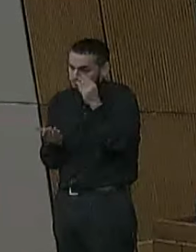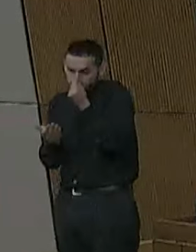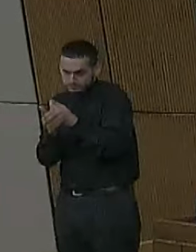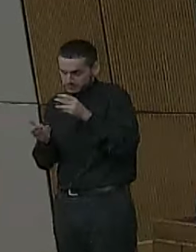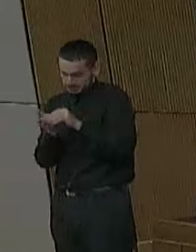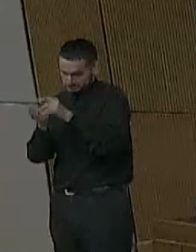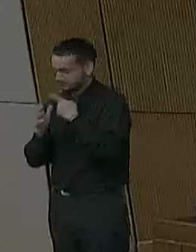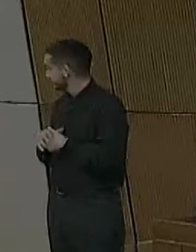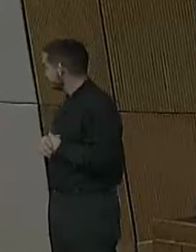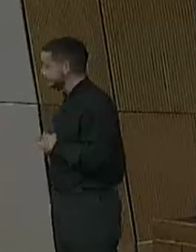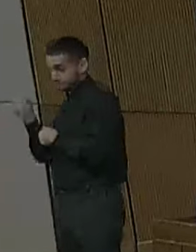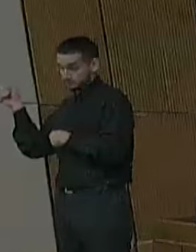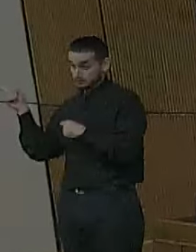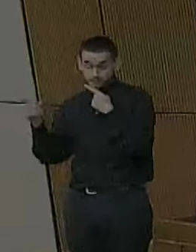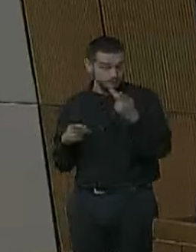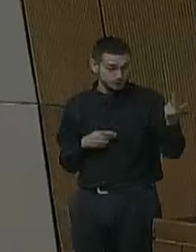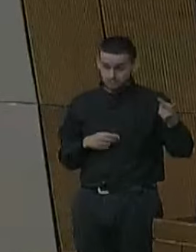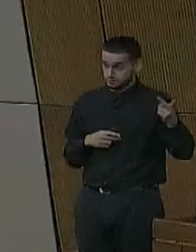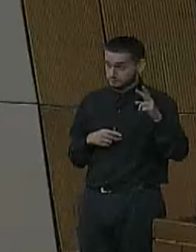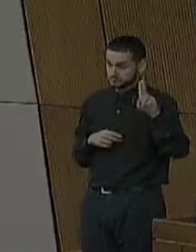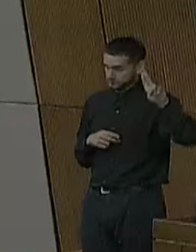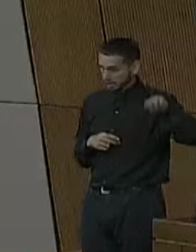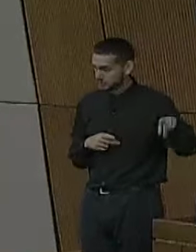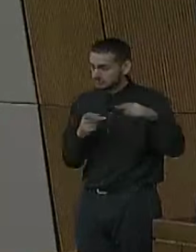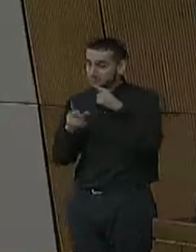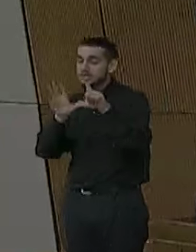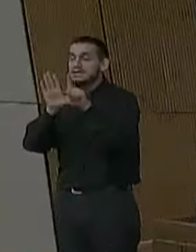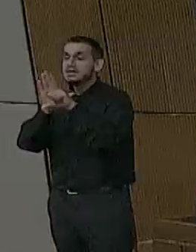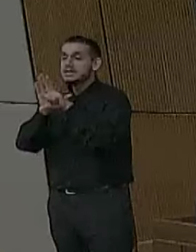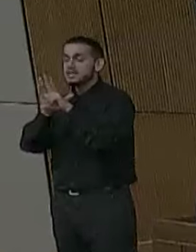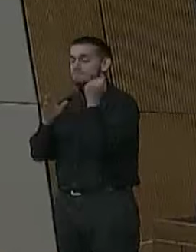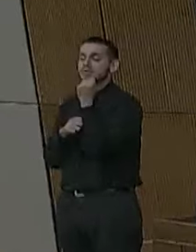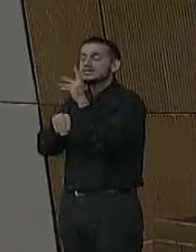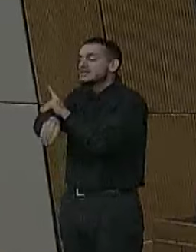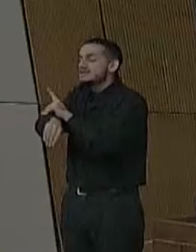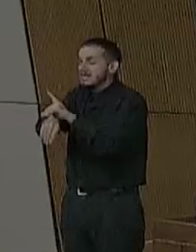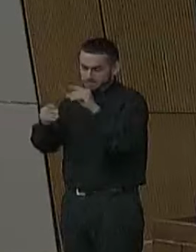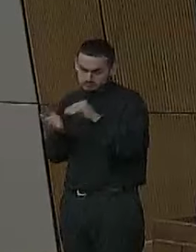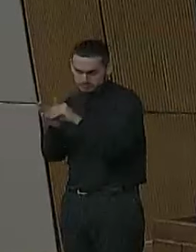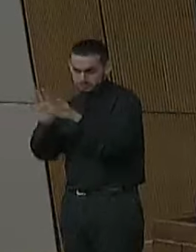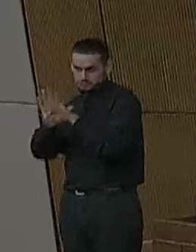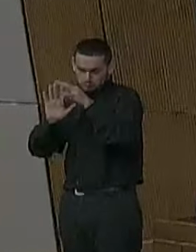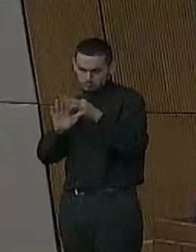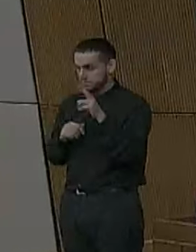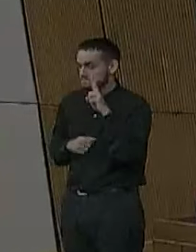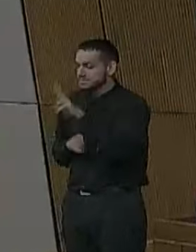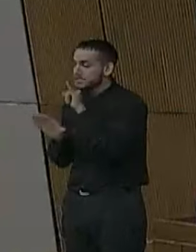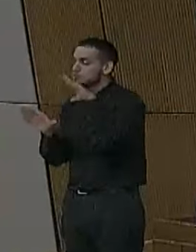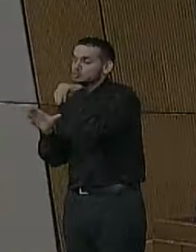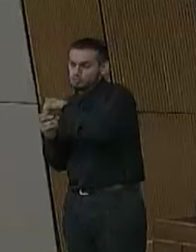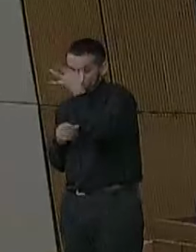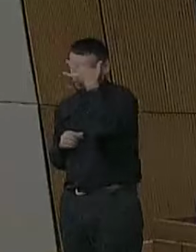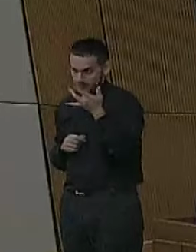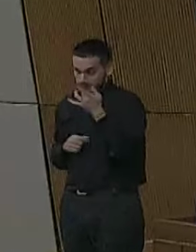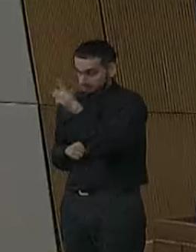nuestras lideresas. ¿Sí? Ese enfoque de derechos que toda ley tiene que tener, ¿sí? El enfoque de derecho, la mirada de inclusión real y que